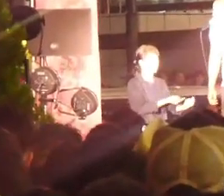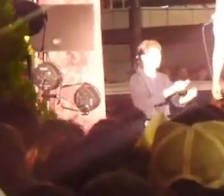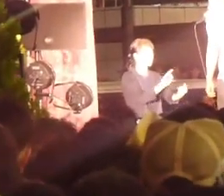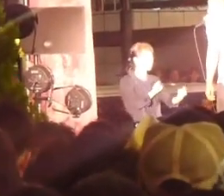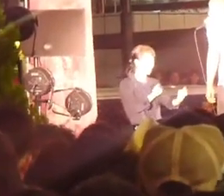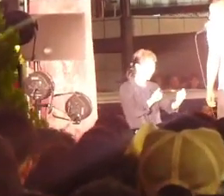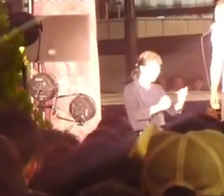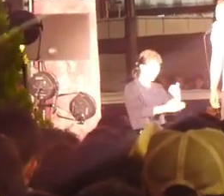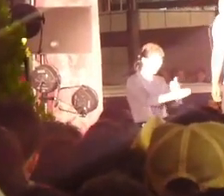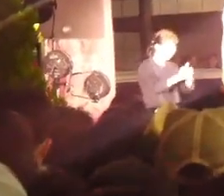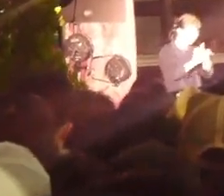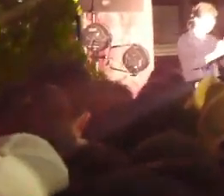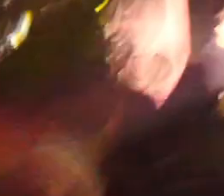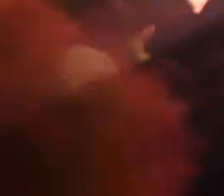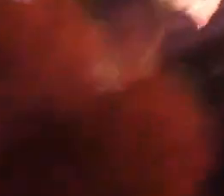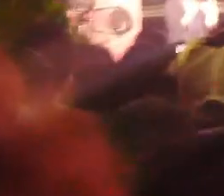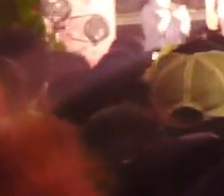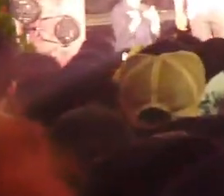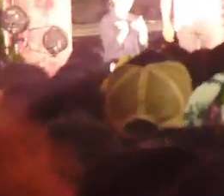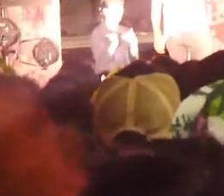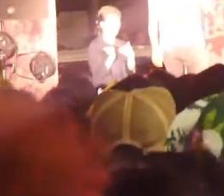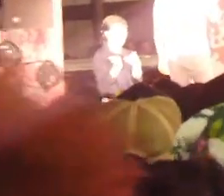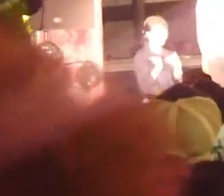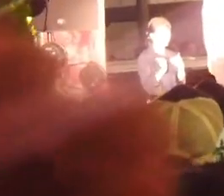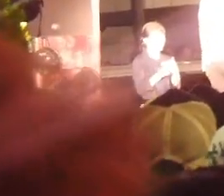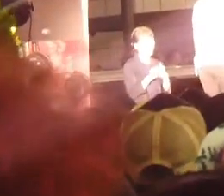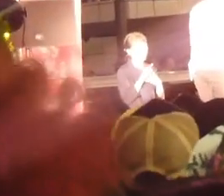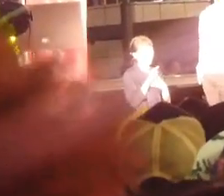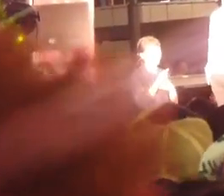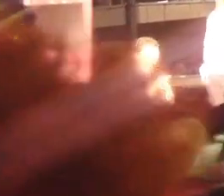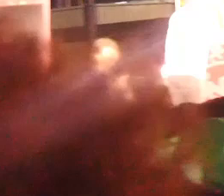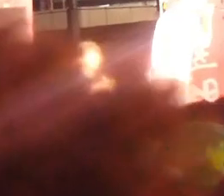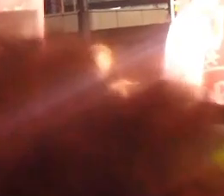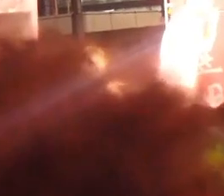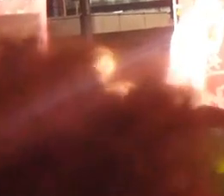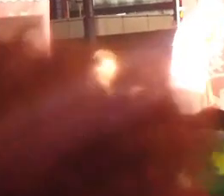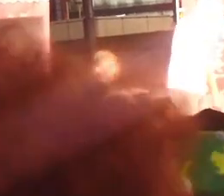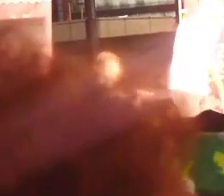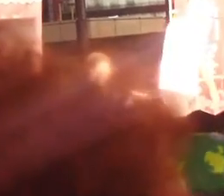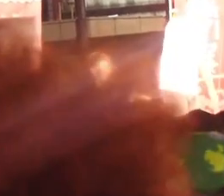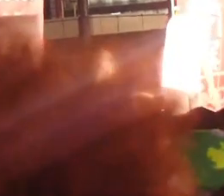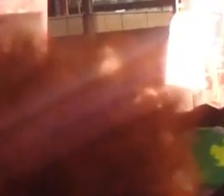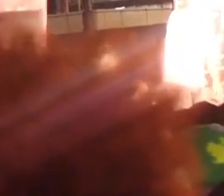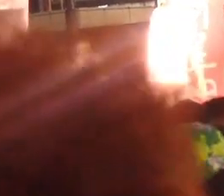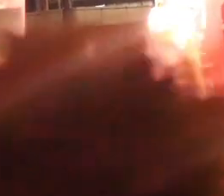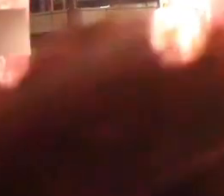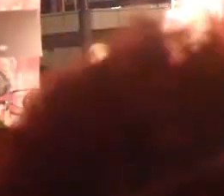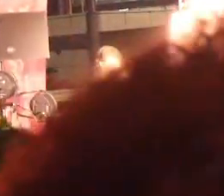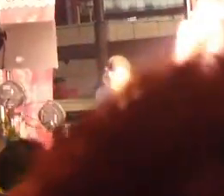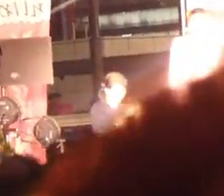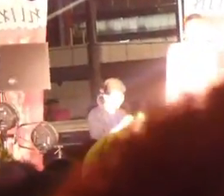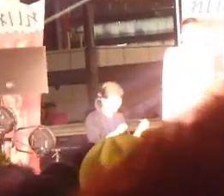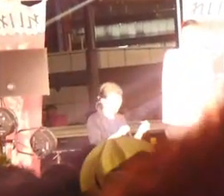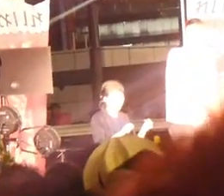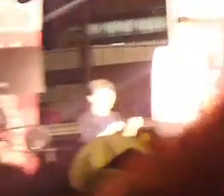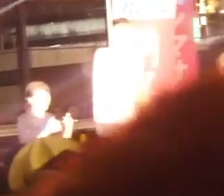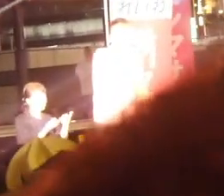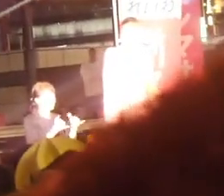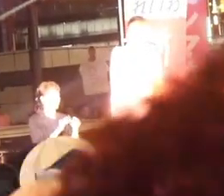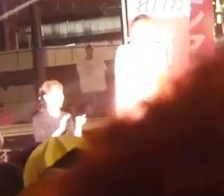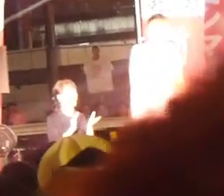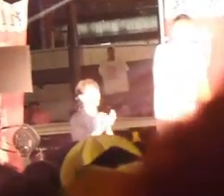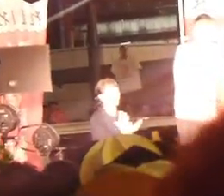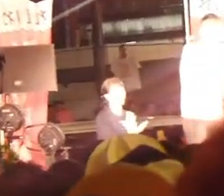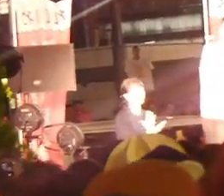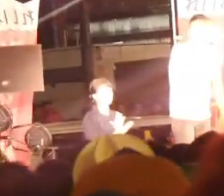的に必要。あなたがどれだけ広げられたかで結果は変わる。新しいスタート